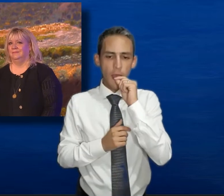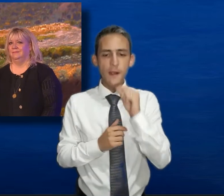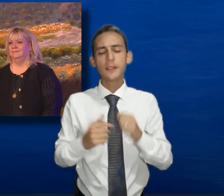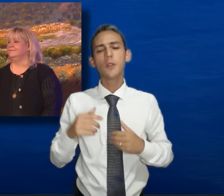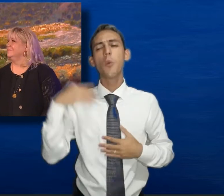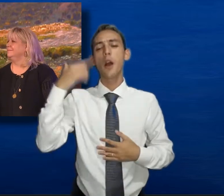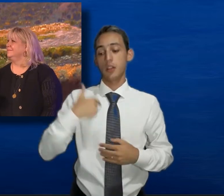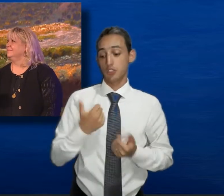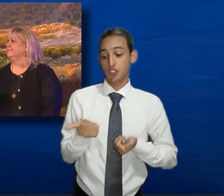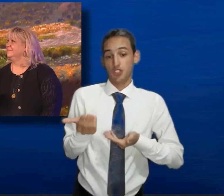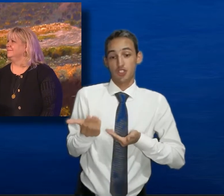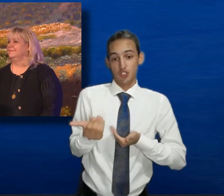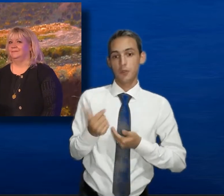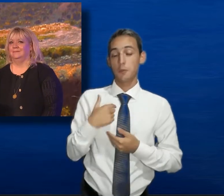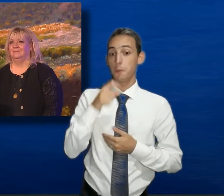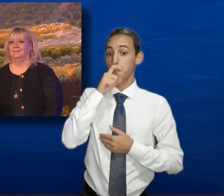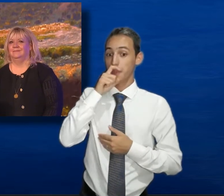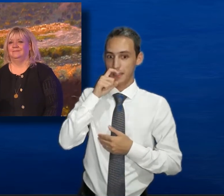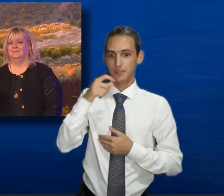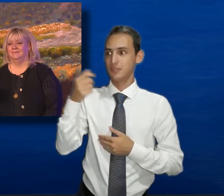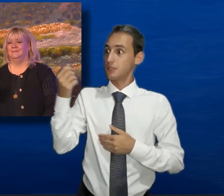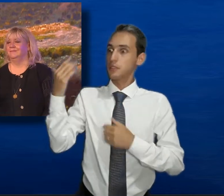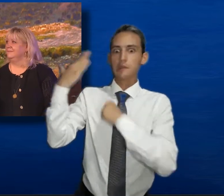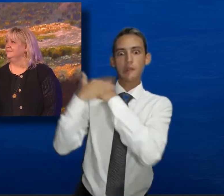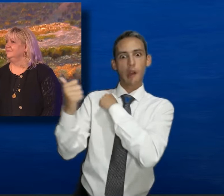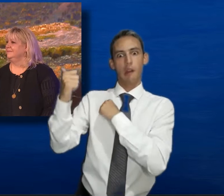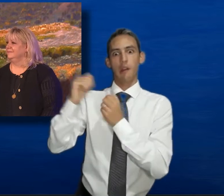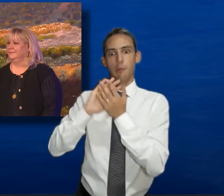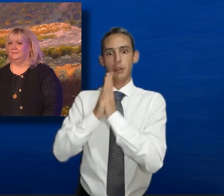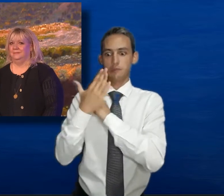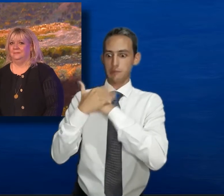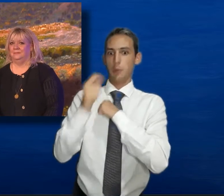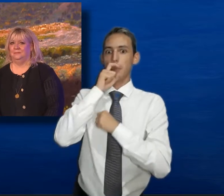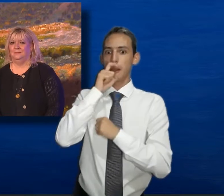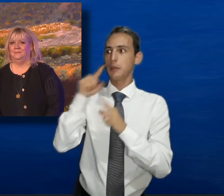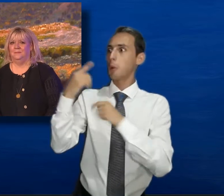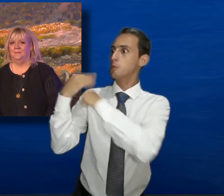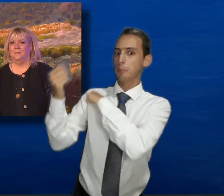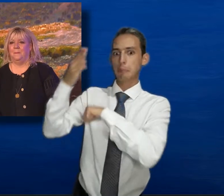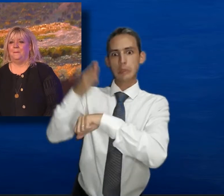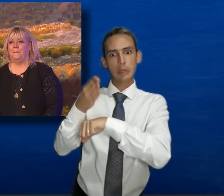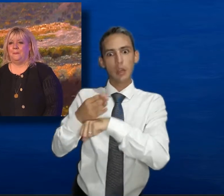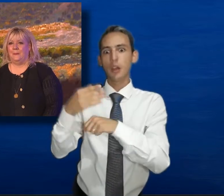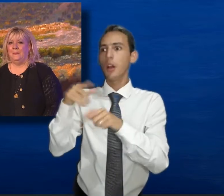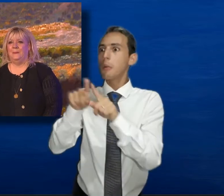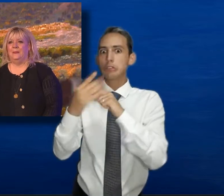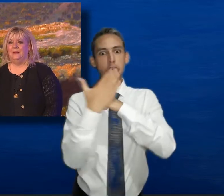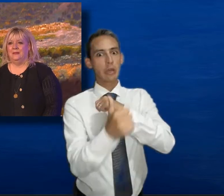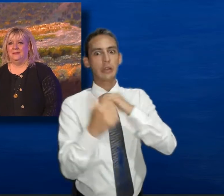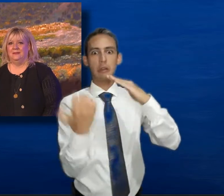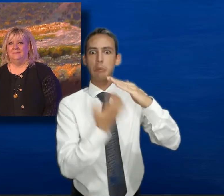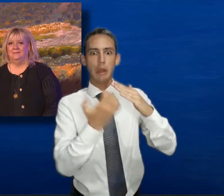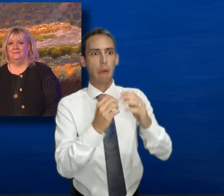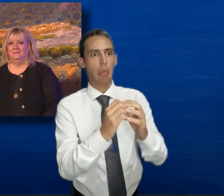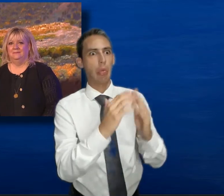meu pai. Eu era um jovem pai e recém-chamado bispo, com uma empresa que